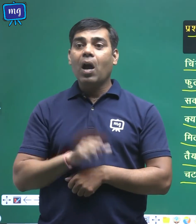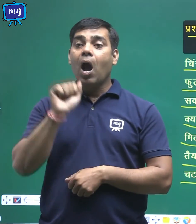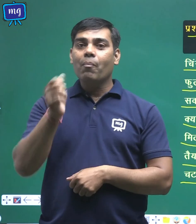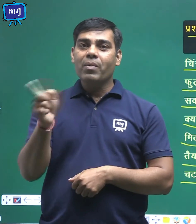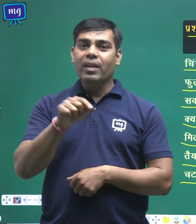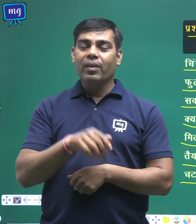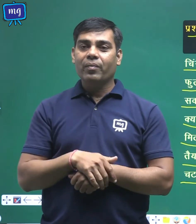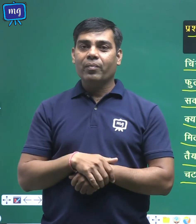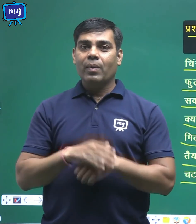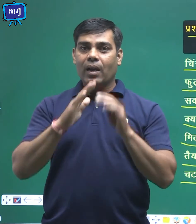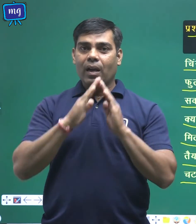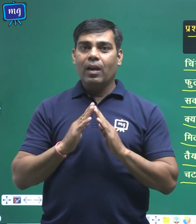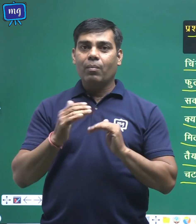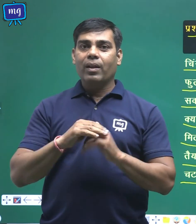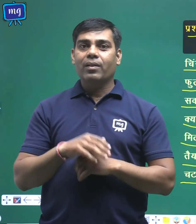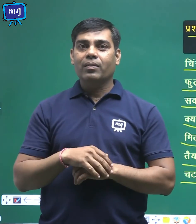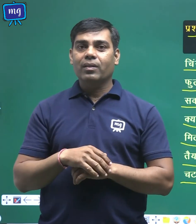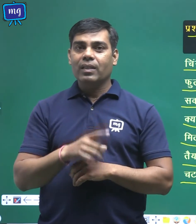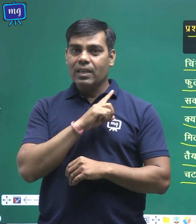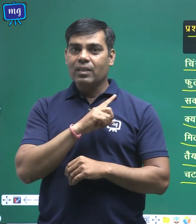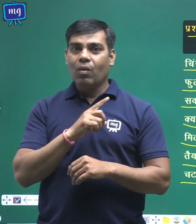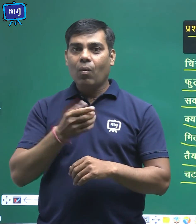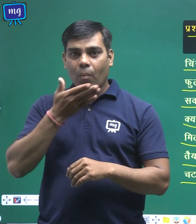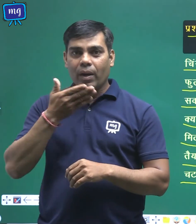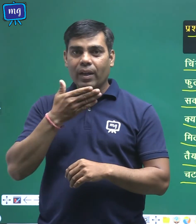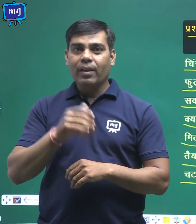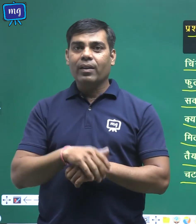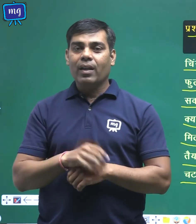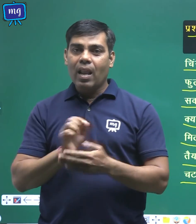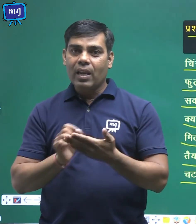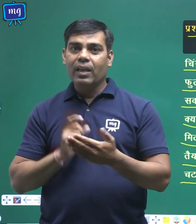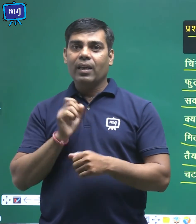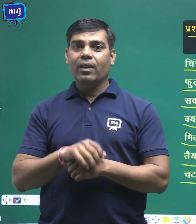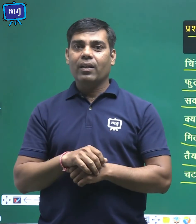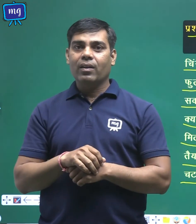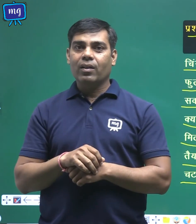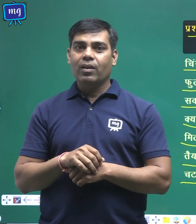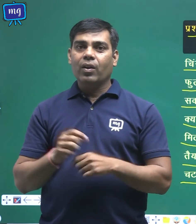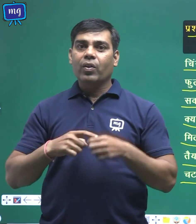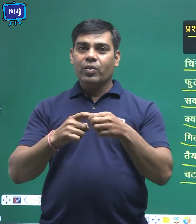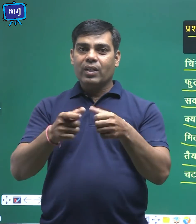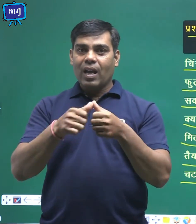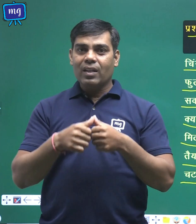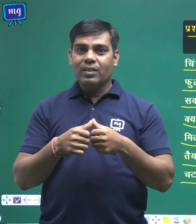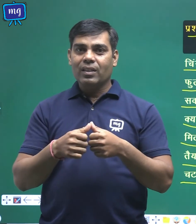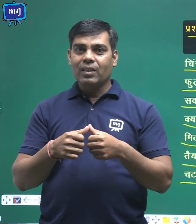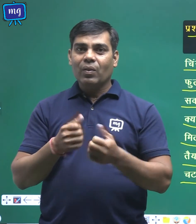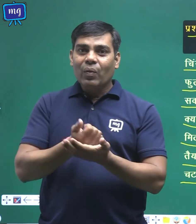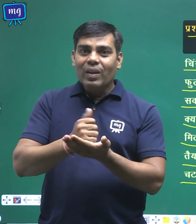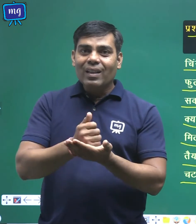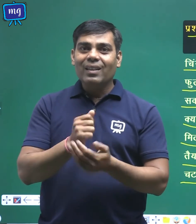भी घर पर इसको पढ़ें, लिखें, प्रश्नोत्तर